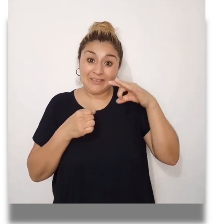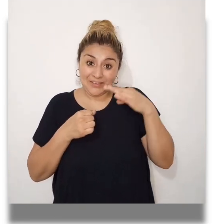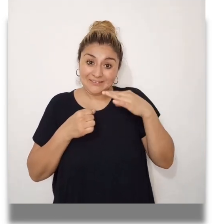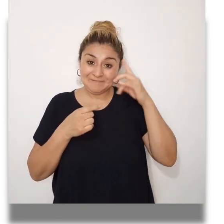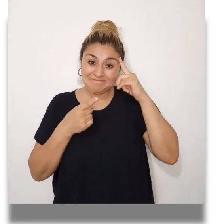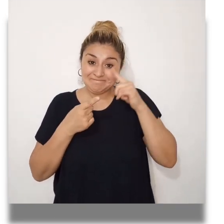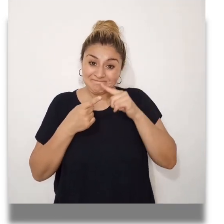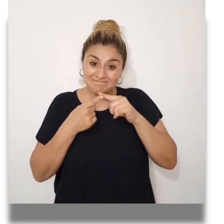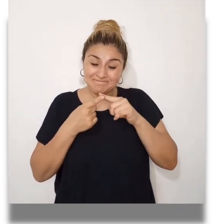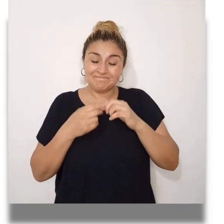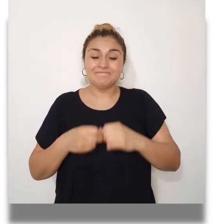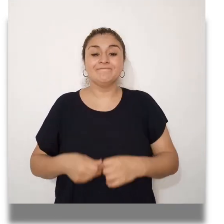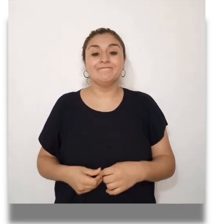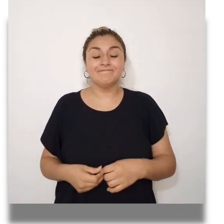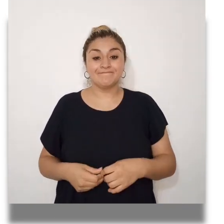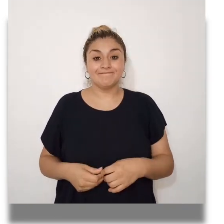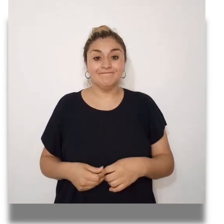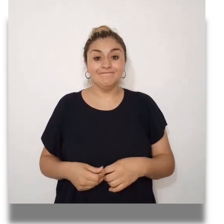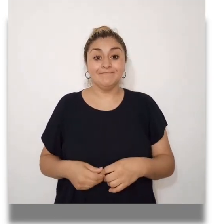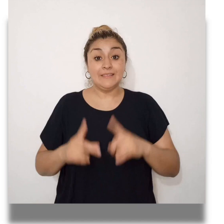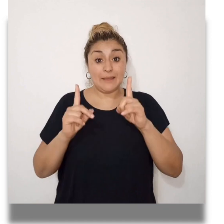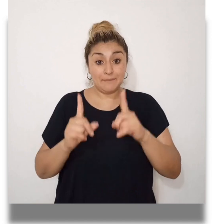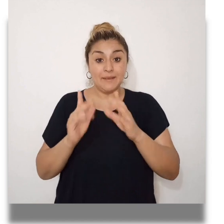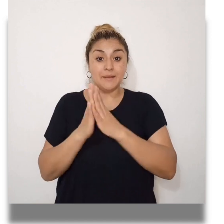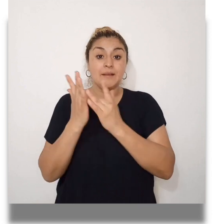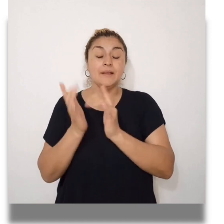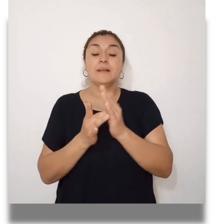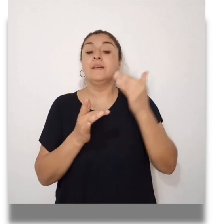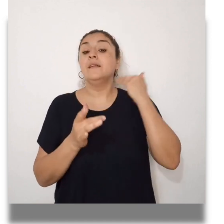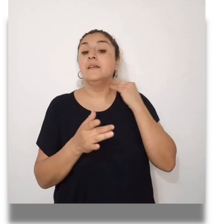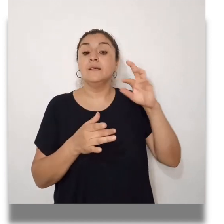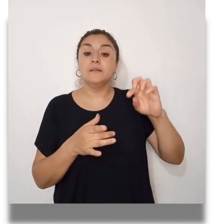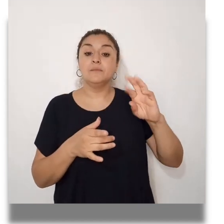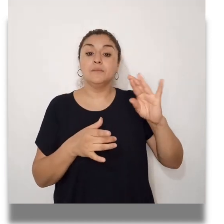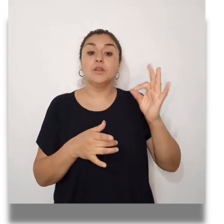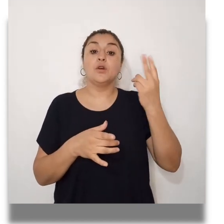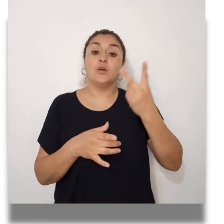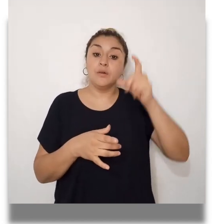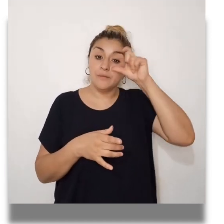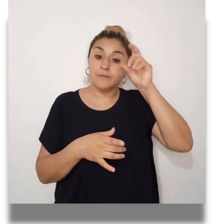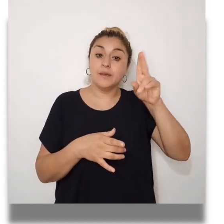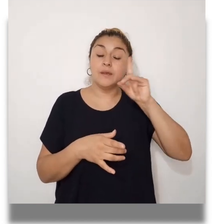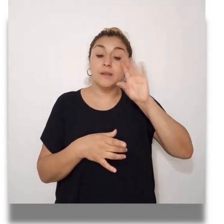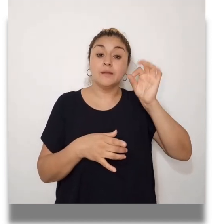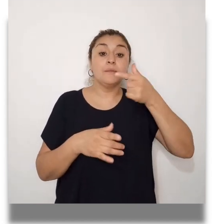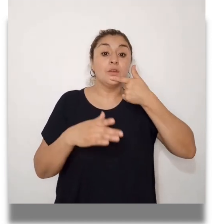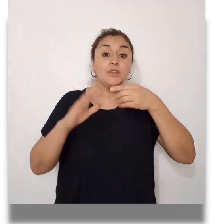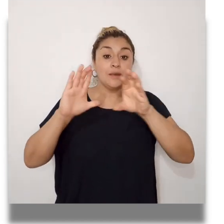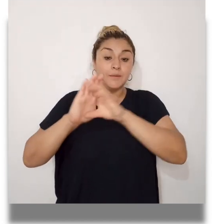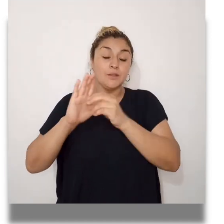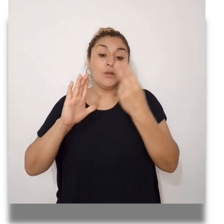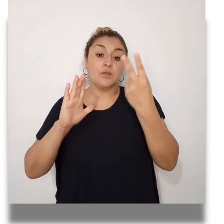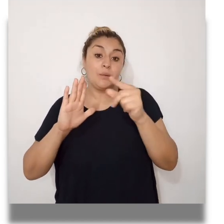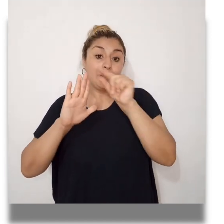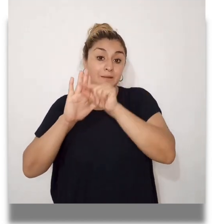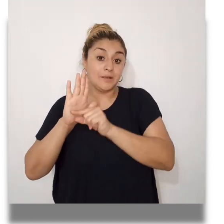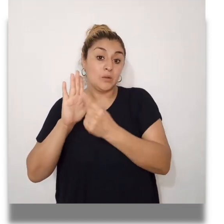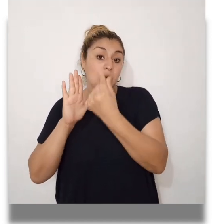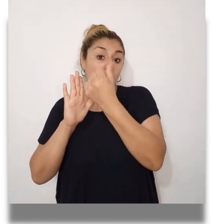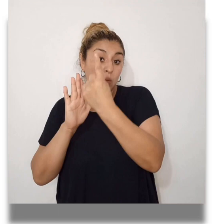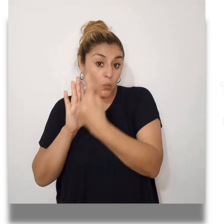6. Leamos también Proverbios capítulo 2 versículo 1 al 6.